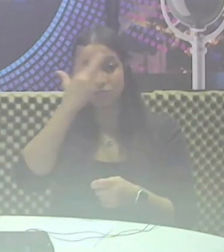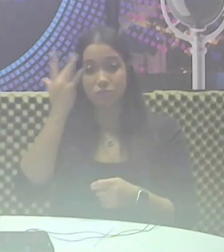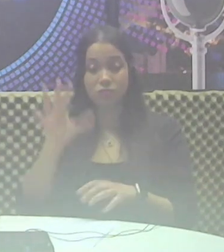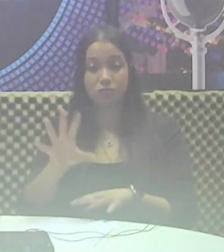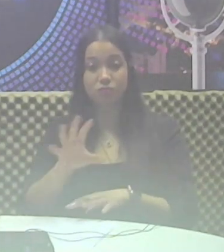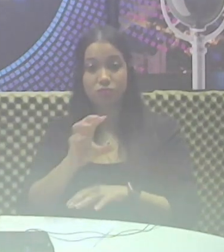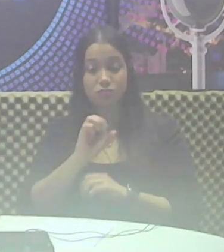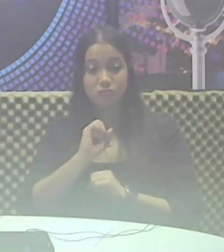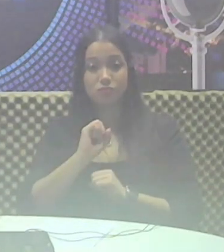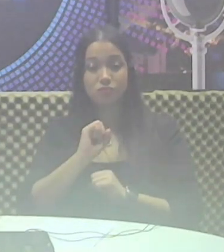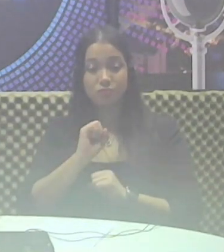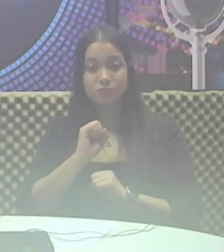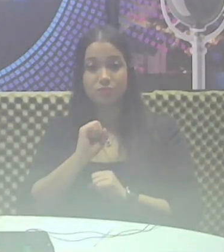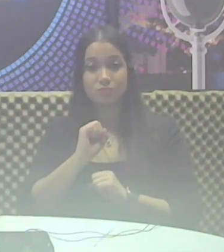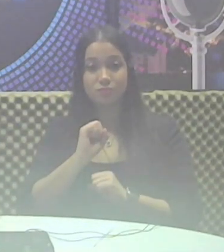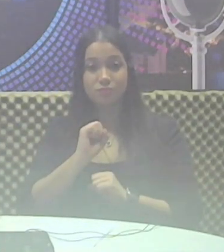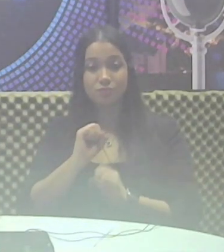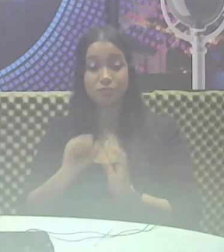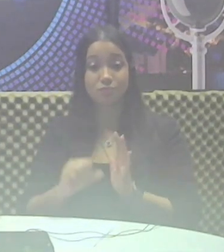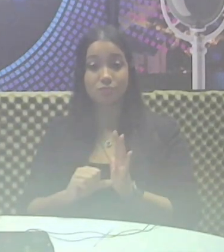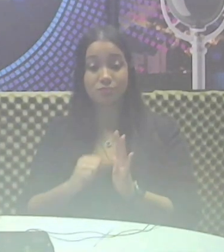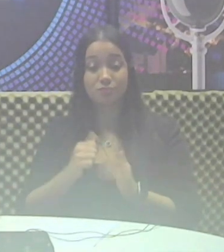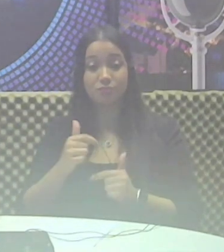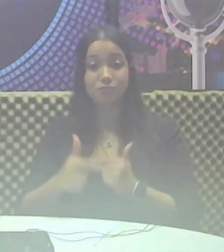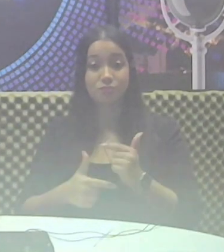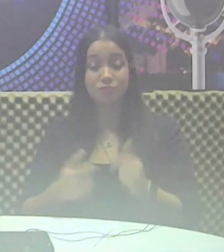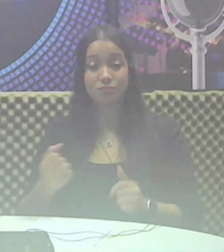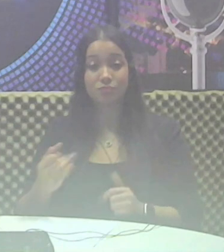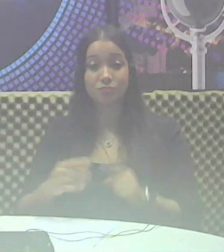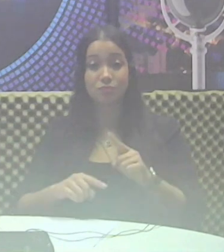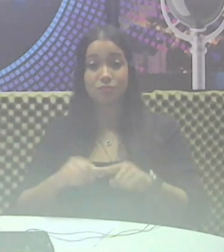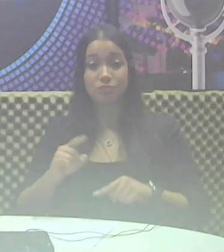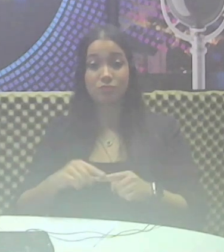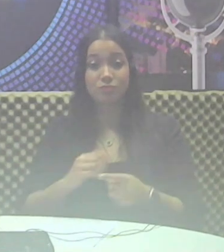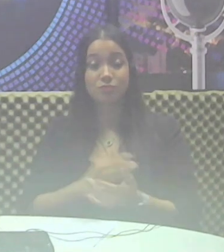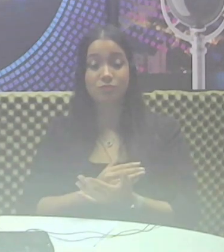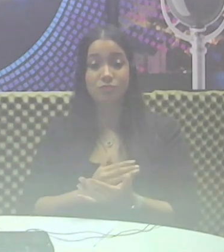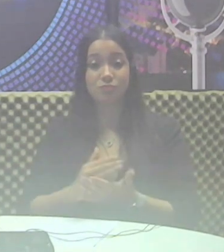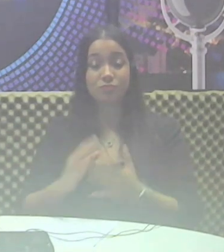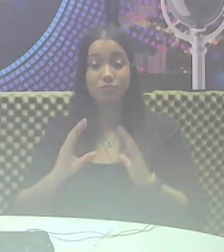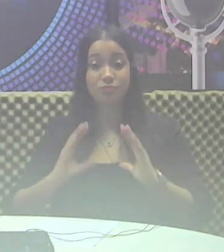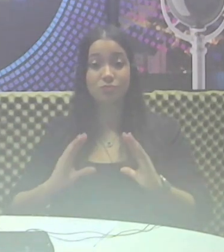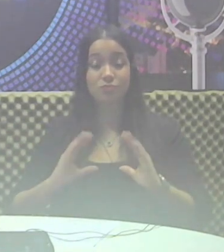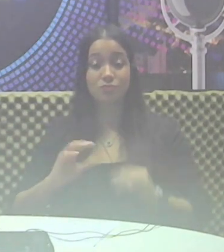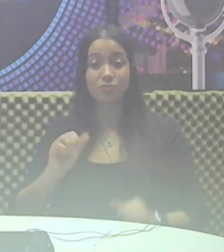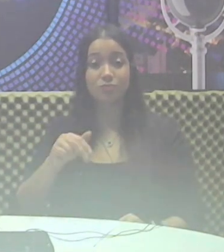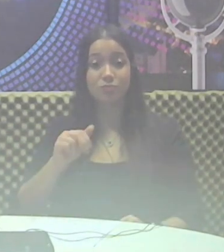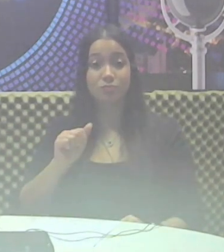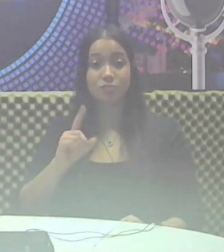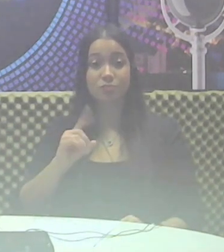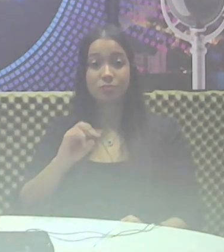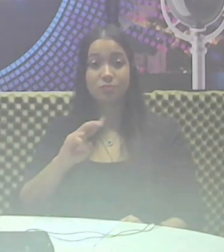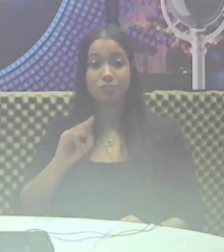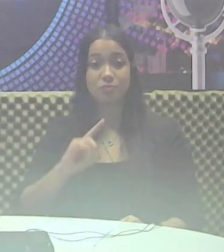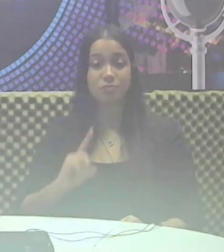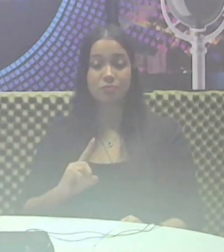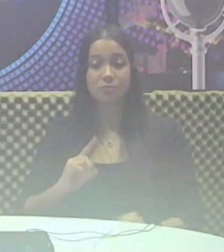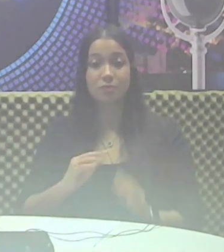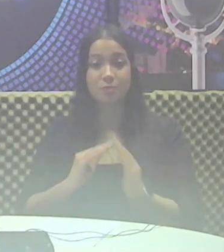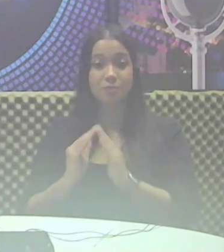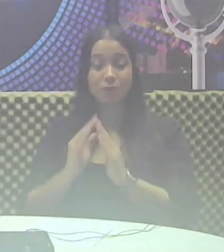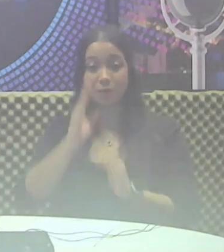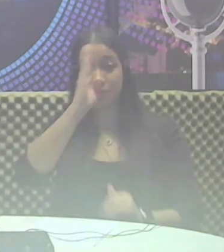na cidade. O primeiro trabalho com os novos equipamentos foi iniciado na Praça Ana Diniz, no bairro Brasil. O